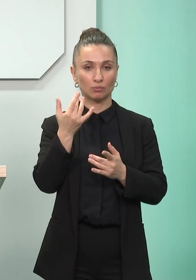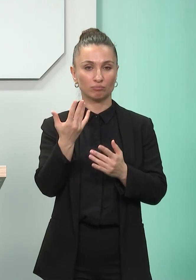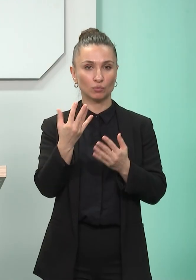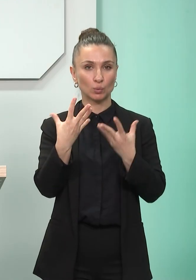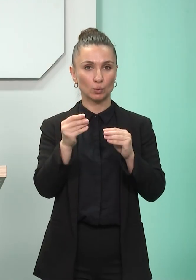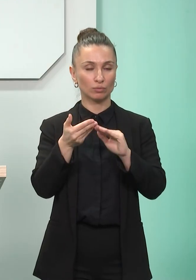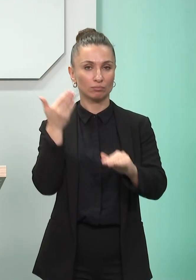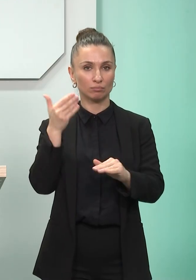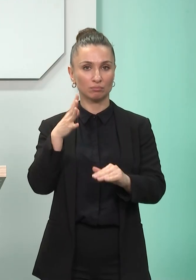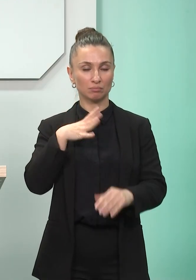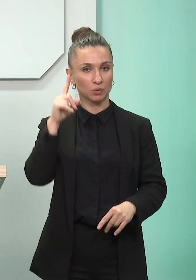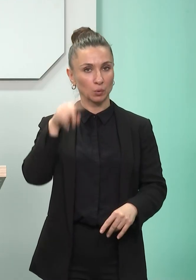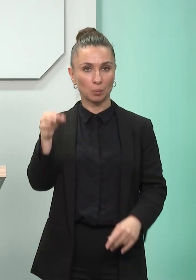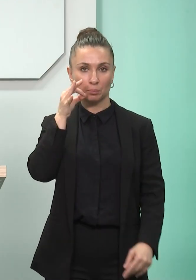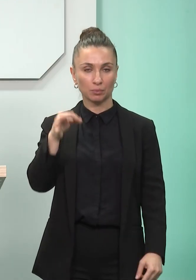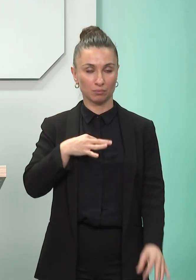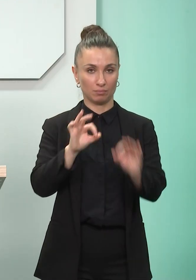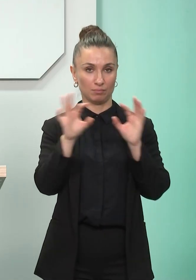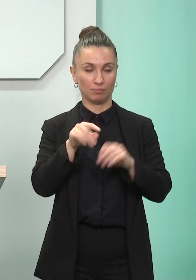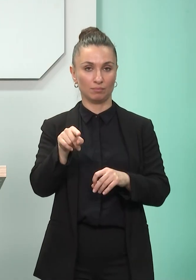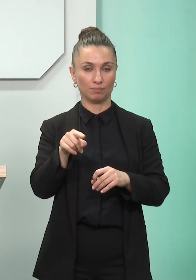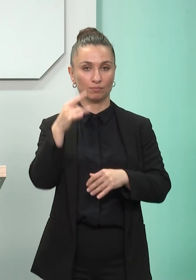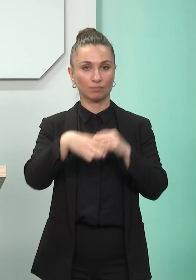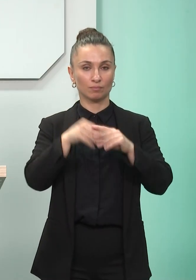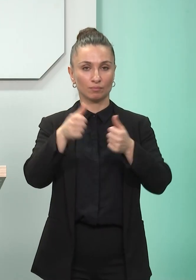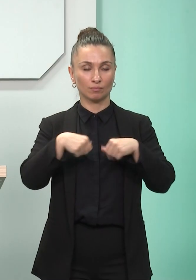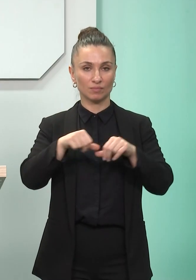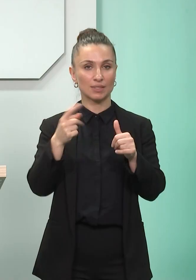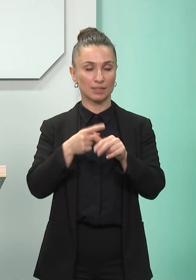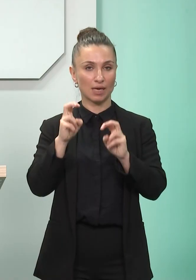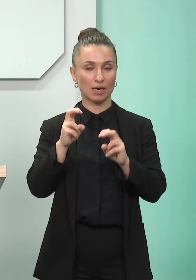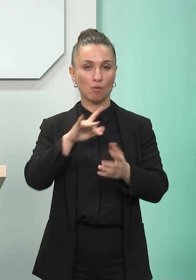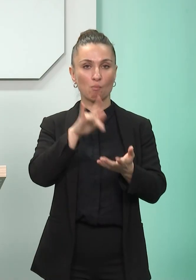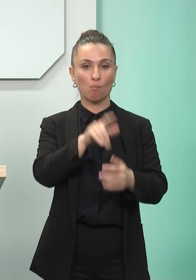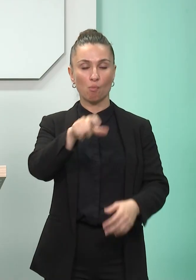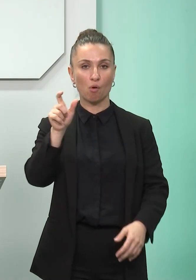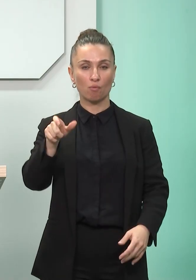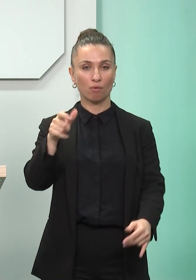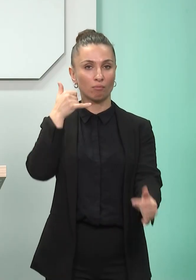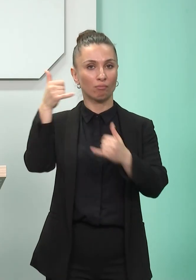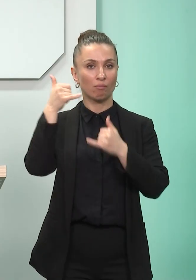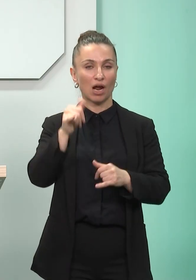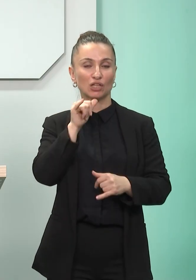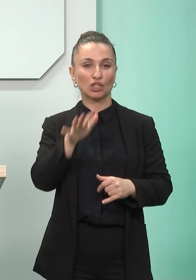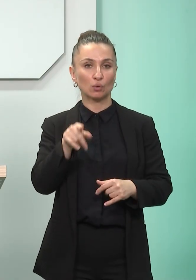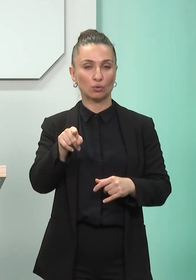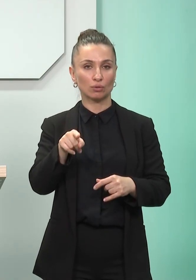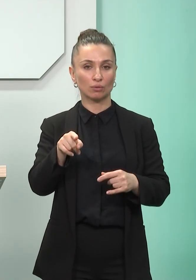წინ გახდა ჩვენთვის ცნობილი. CESCO სახელით მოქალაქეებს ურეკავენ თითქოს და